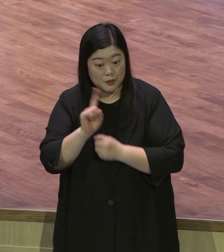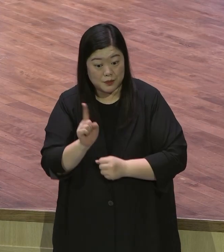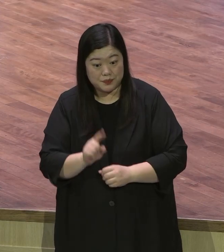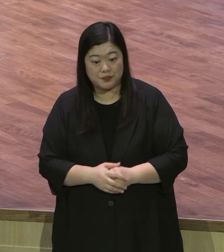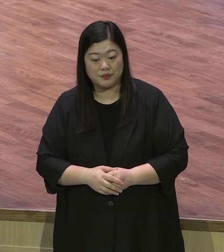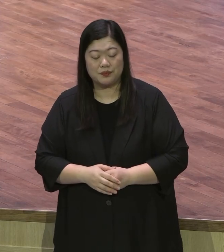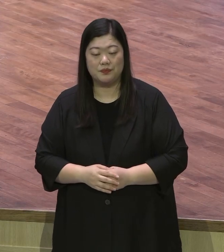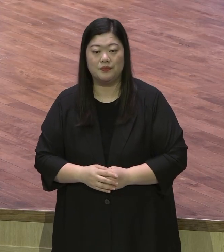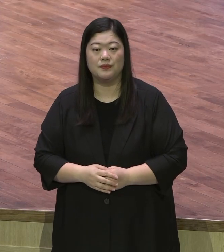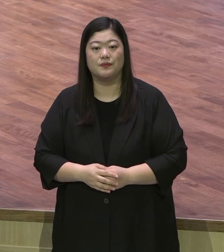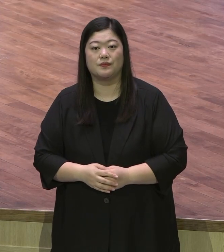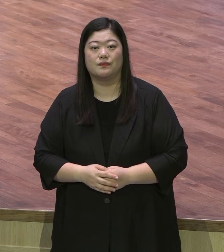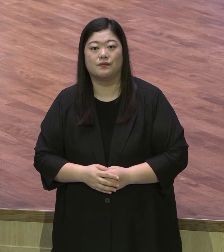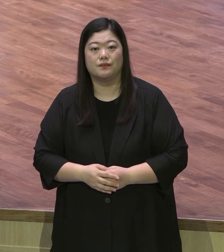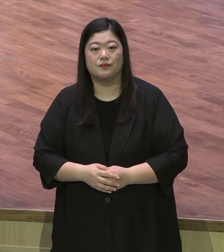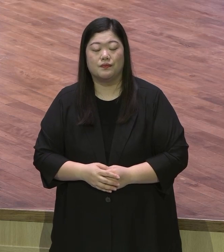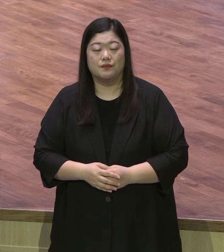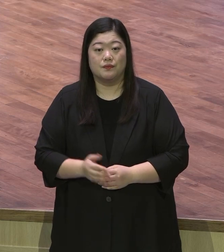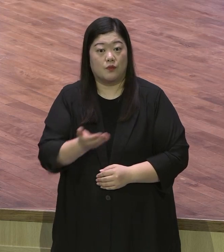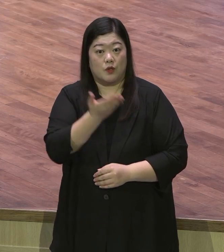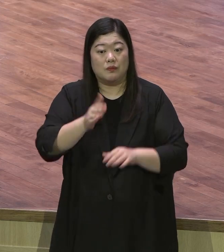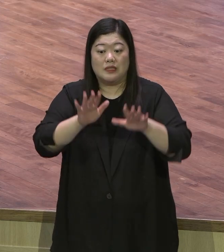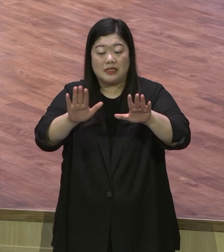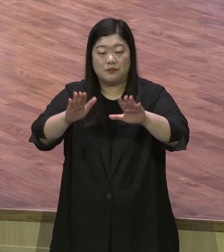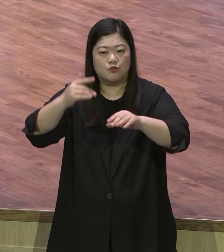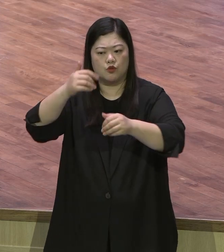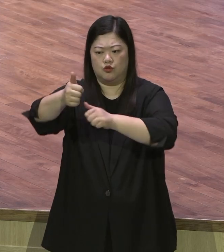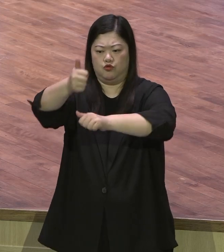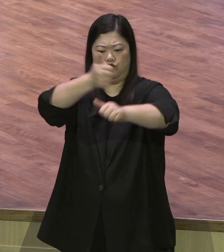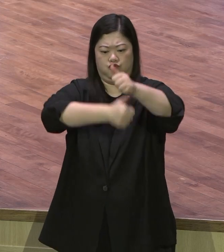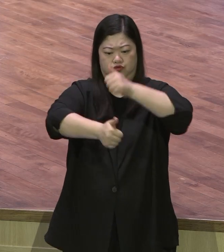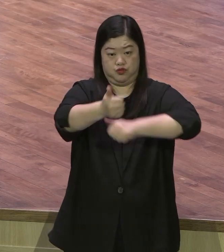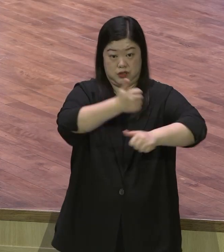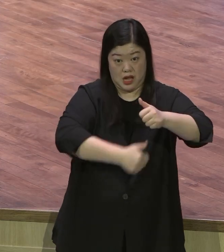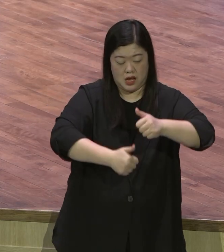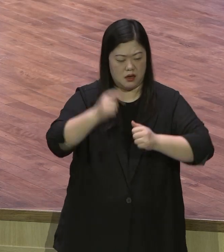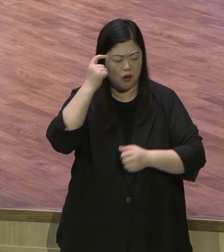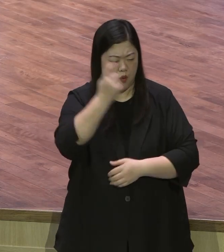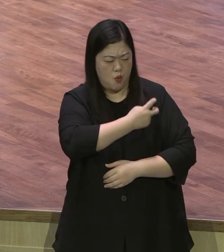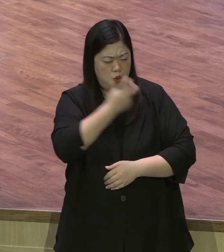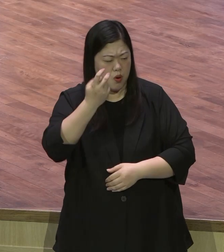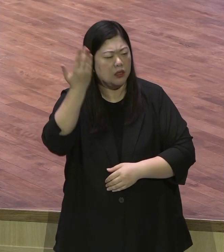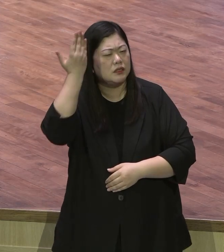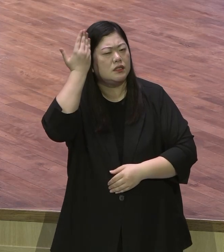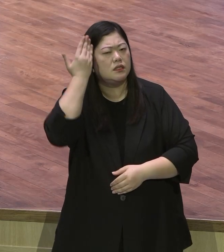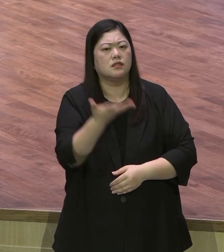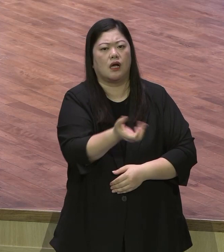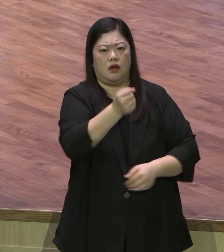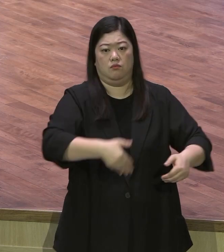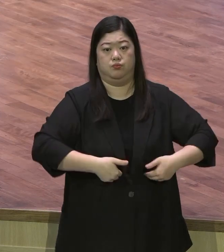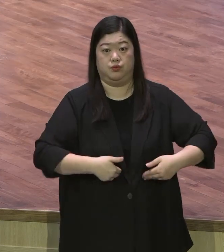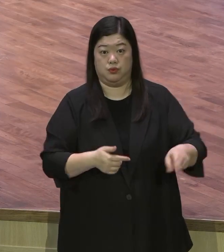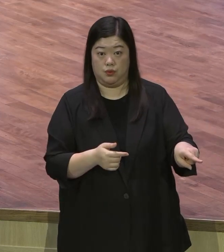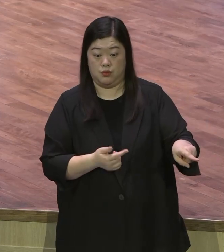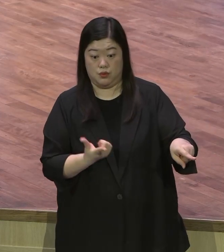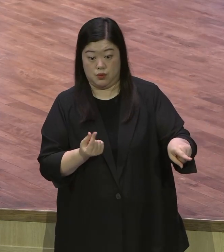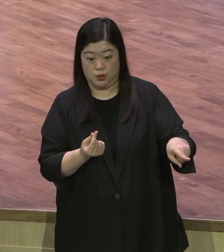아셔야 돼요. 우리가 후대들이여 지혜와 지식 있는 백성으로 자라야 됩니다. 지혜와 지식의 자녀들을 잘